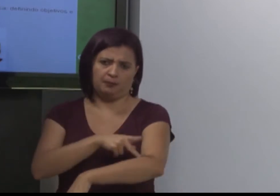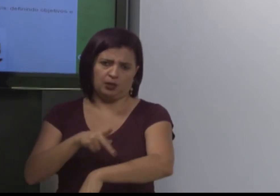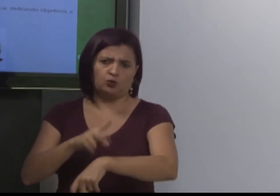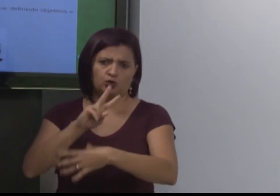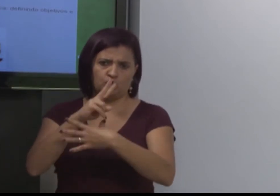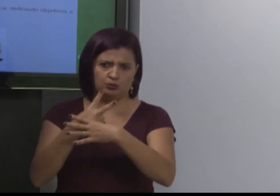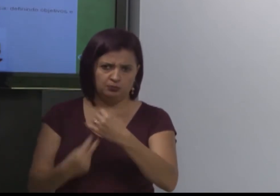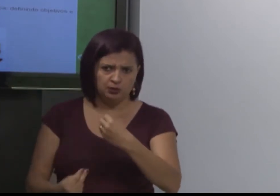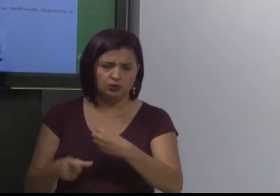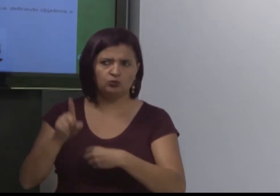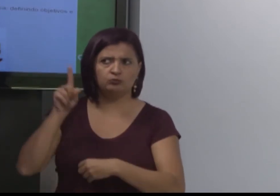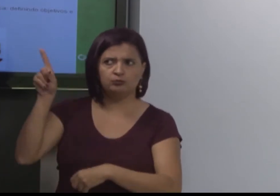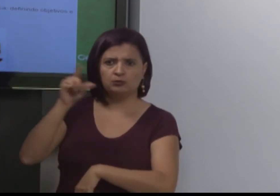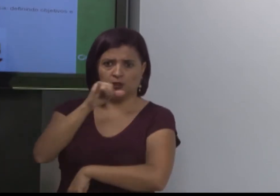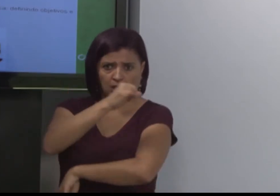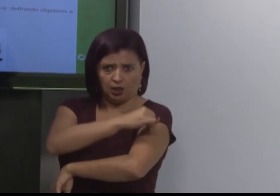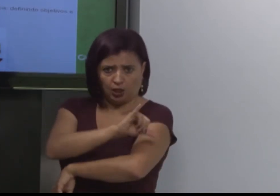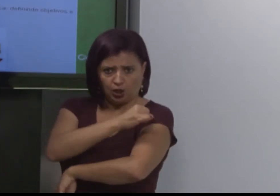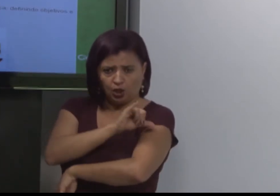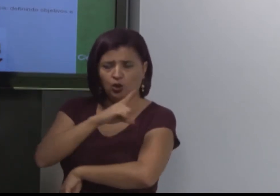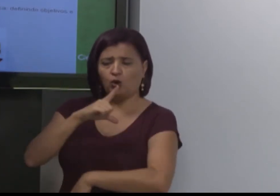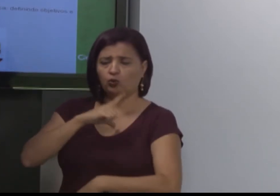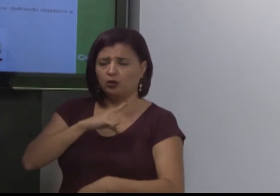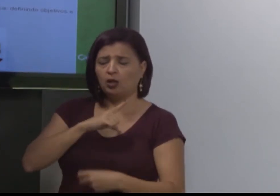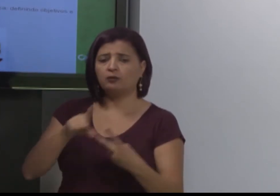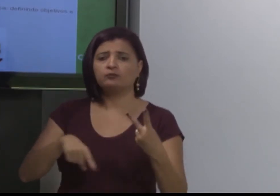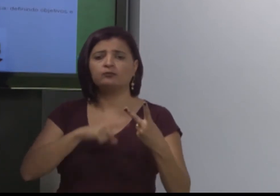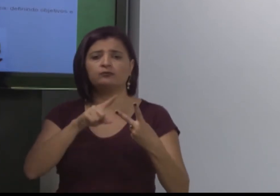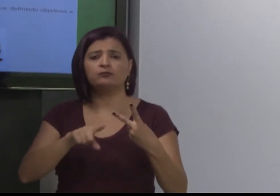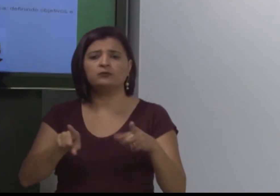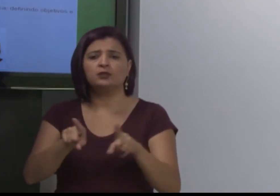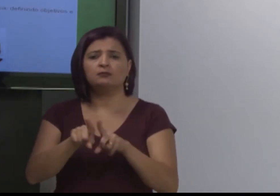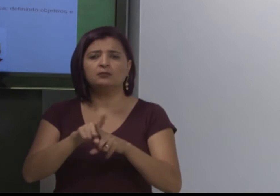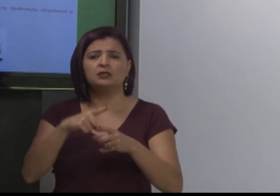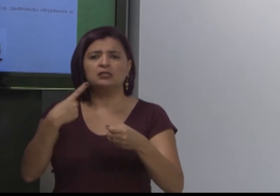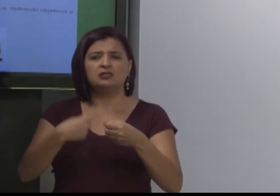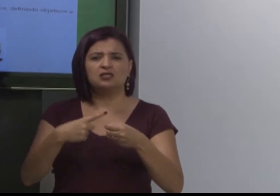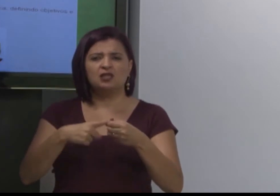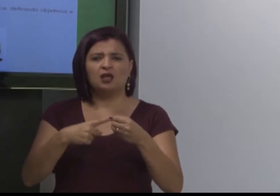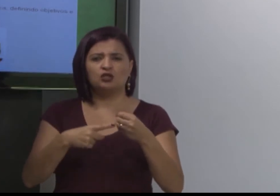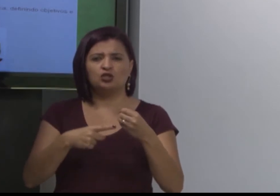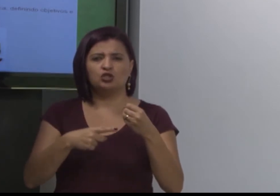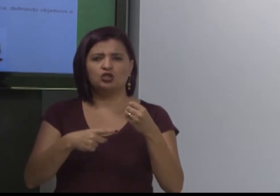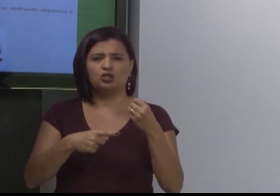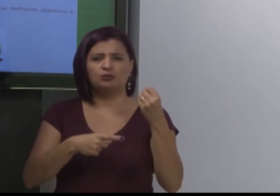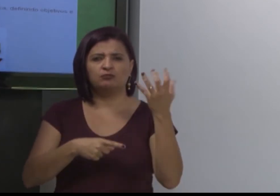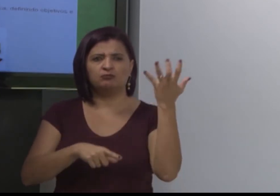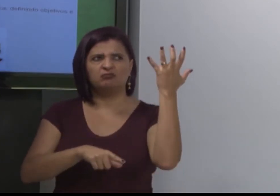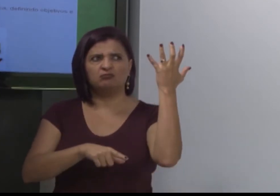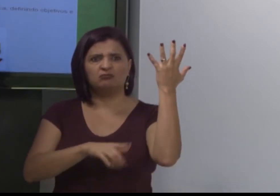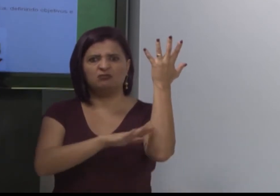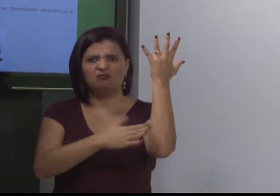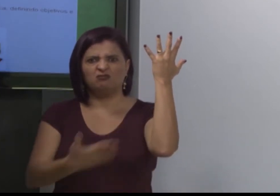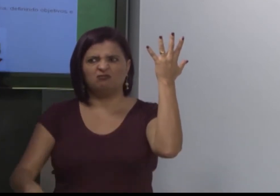locais que oferecem a pedagogia bilíngue. Temos no Rio de Janeiro e também uma cidade com este